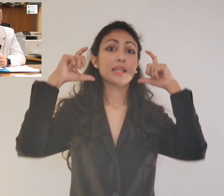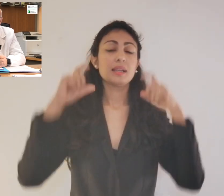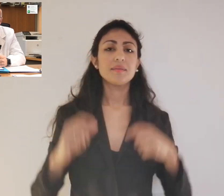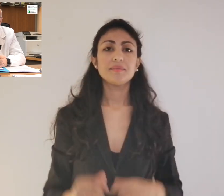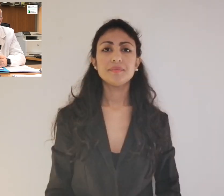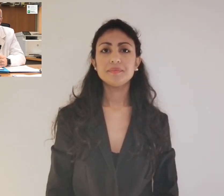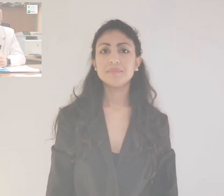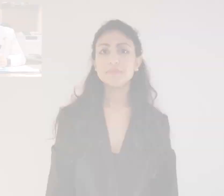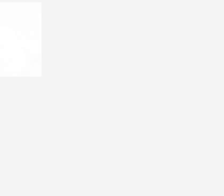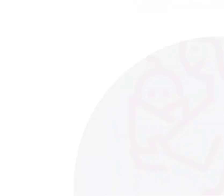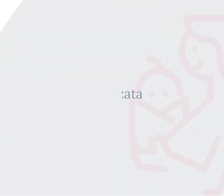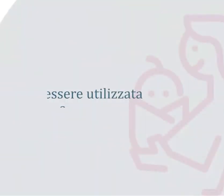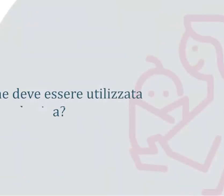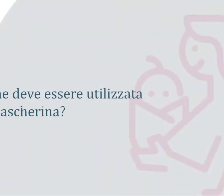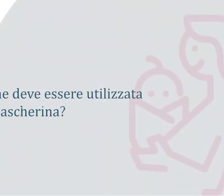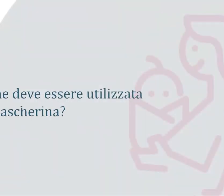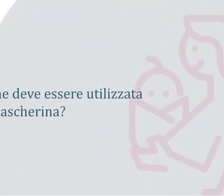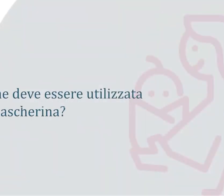trasmettere le infezioni.